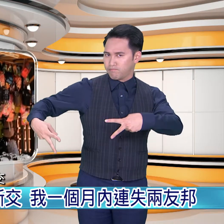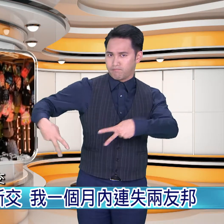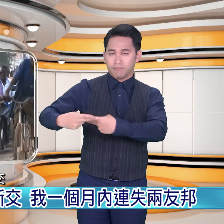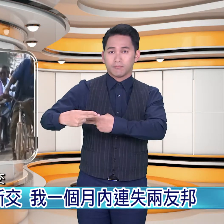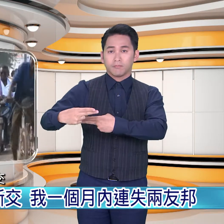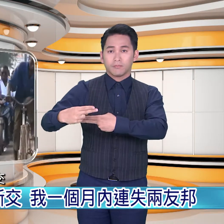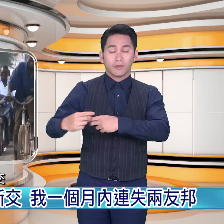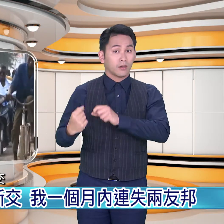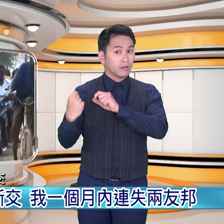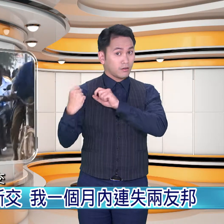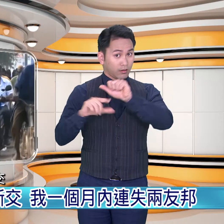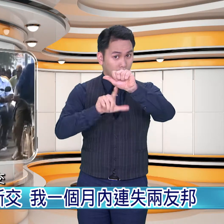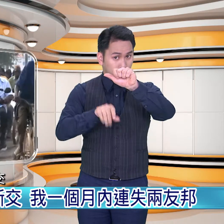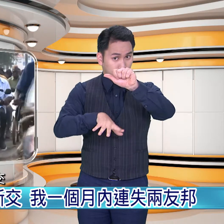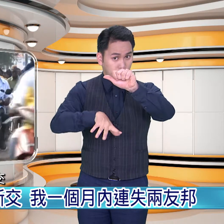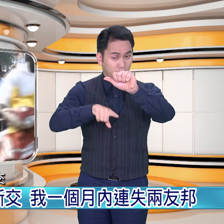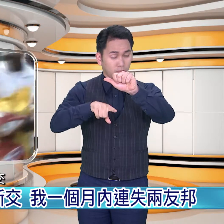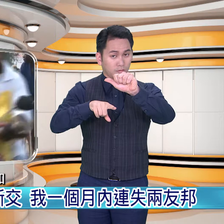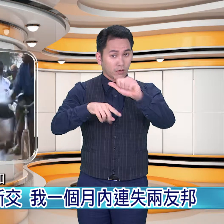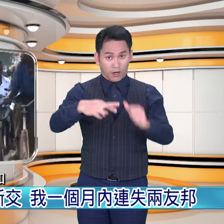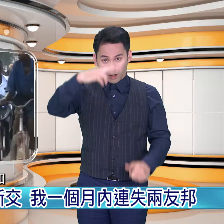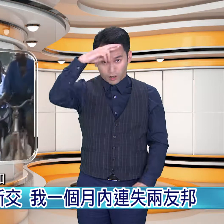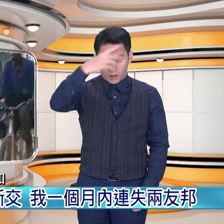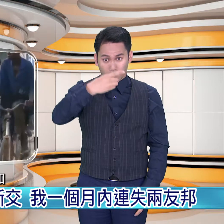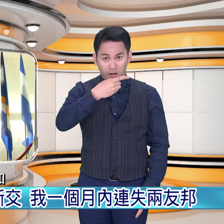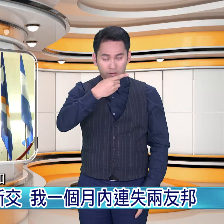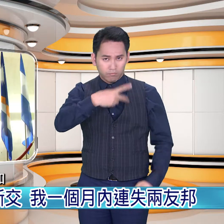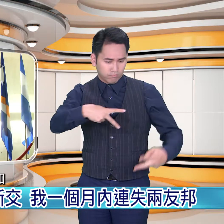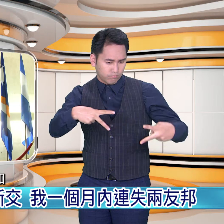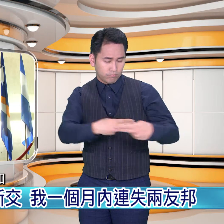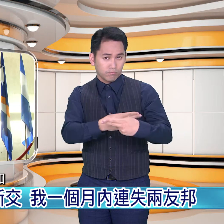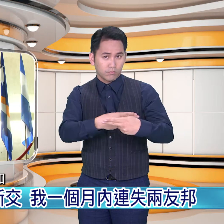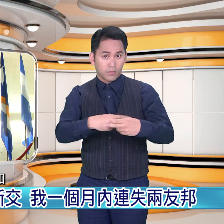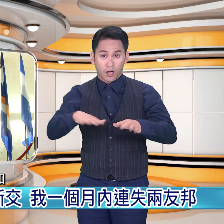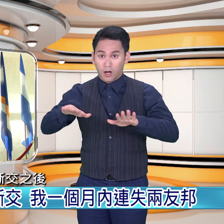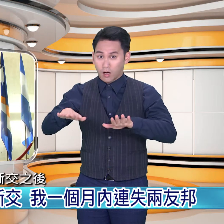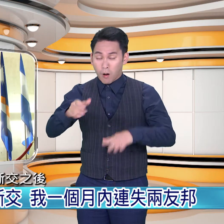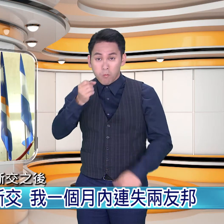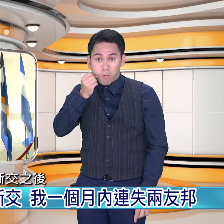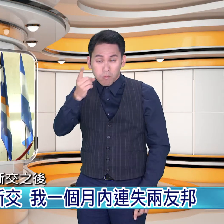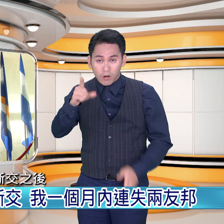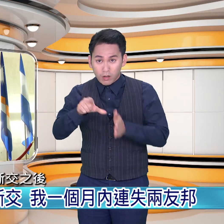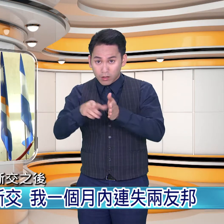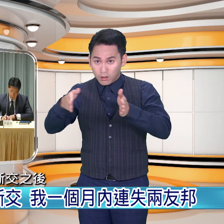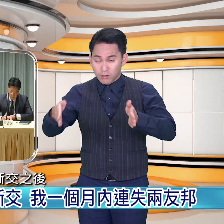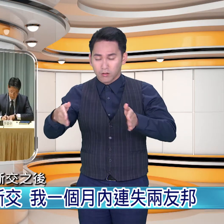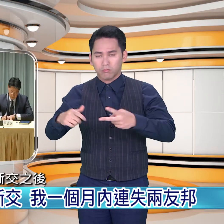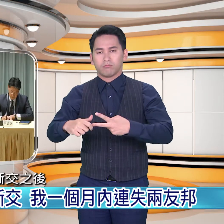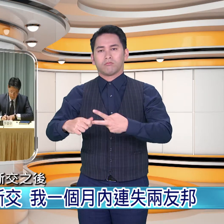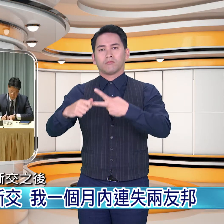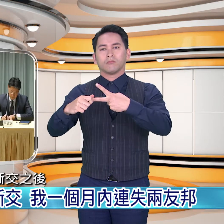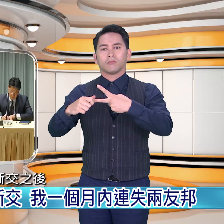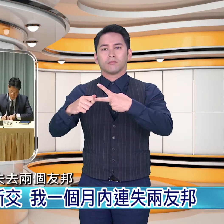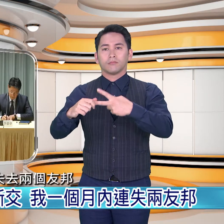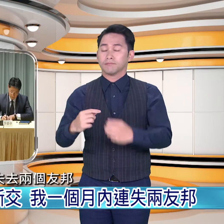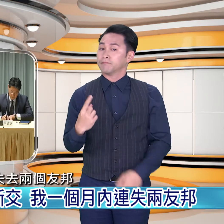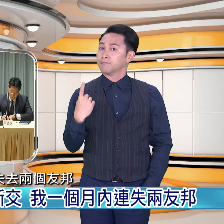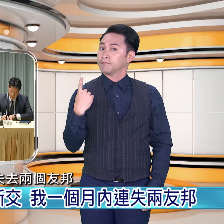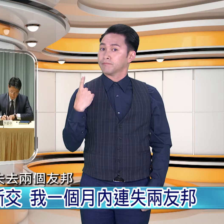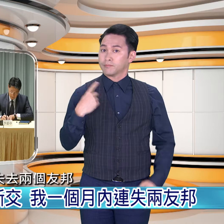和我国断交，这是继多米尼加本月初和我国断交之后，一个月内